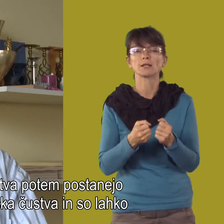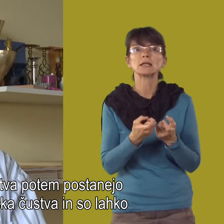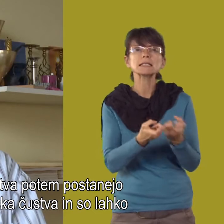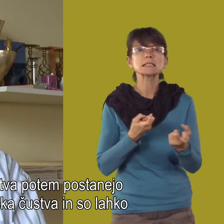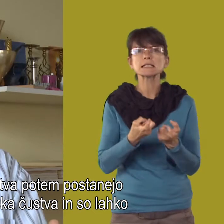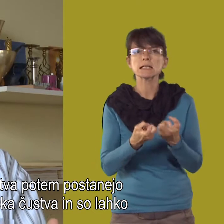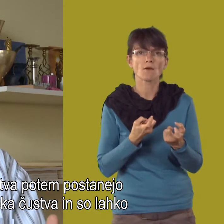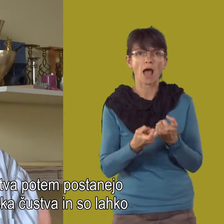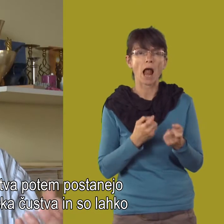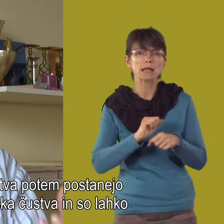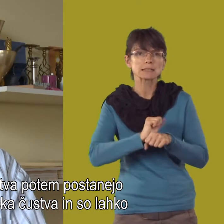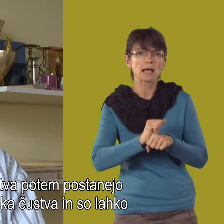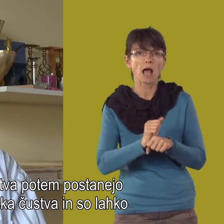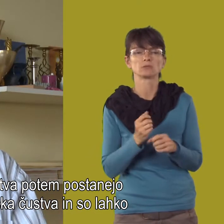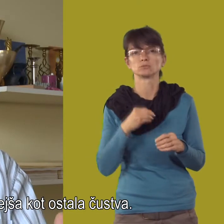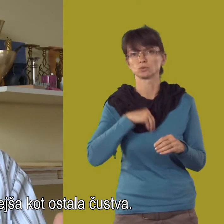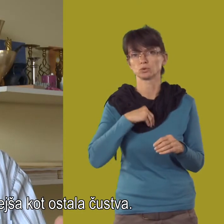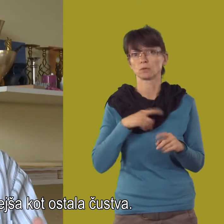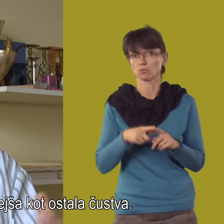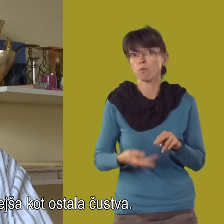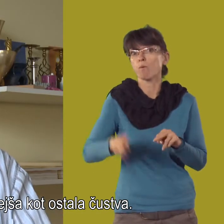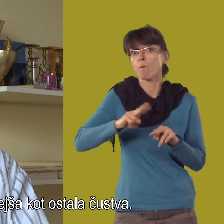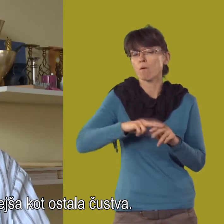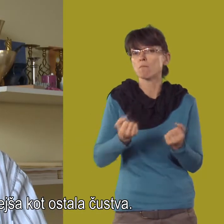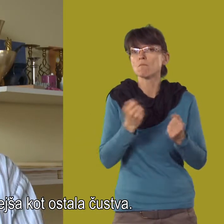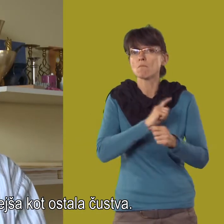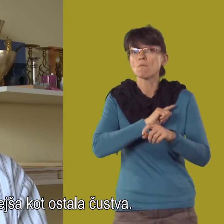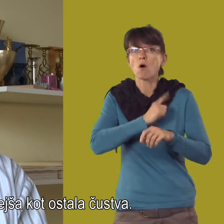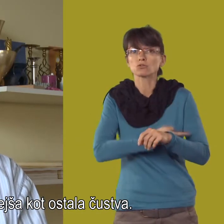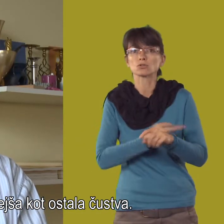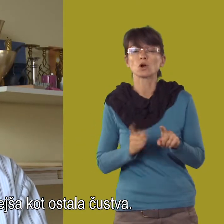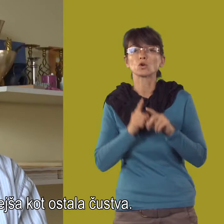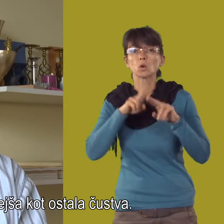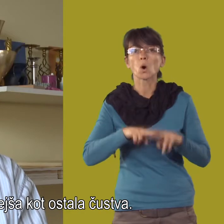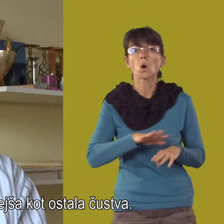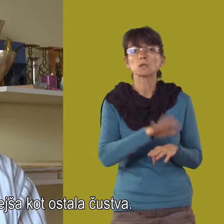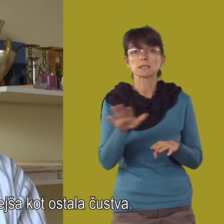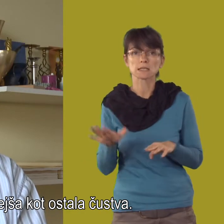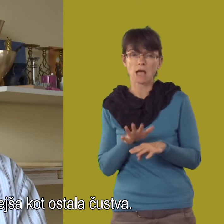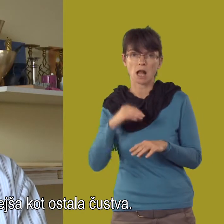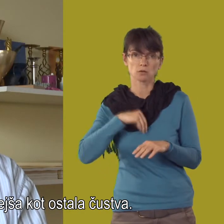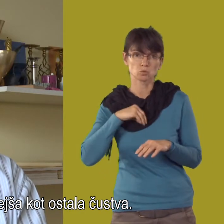so lahko tudi močnejša kot ostala čustva.